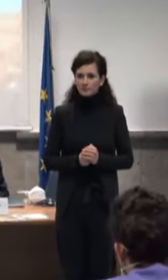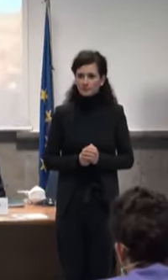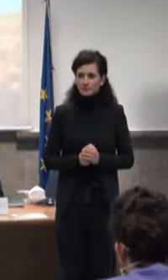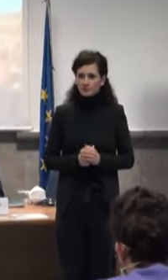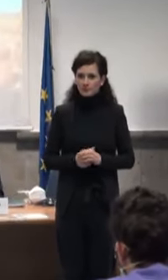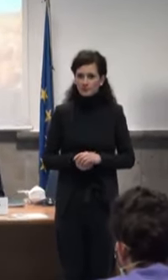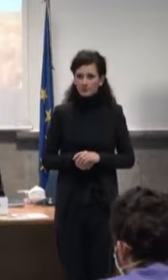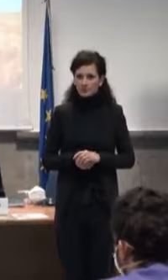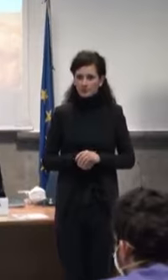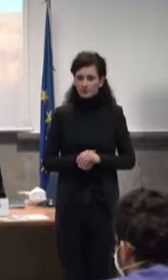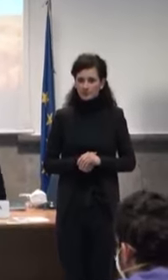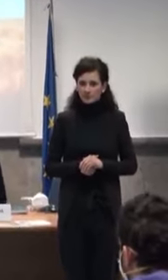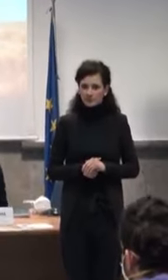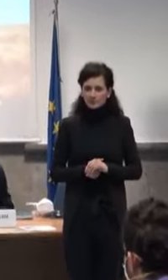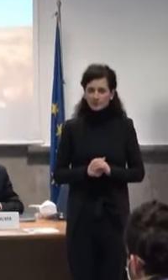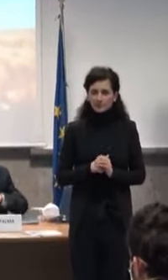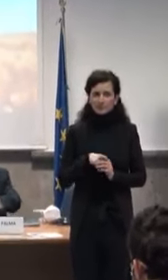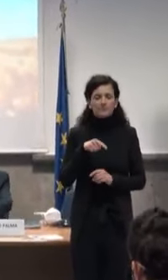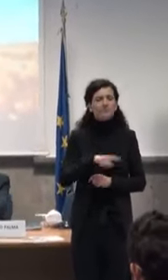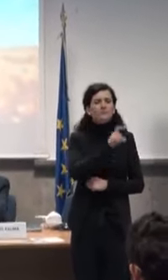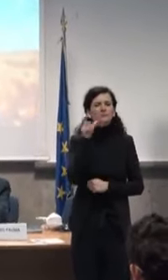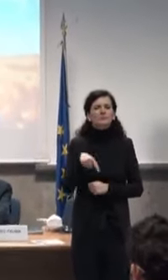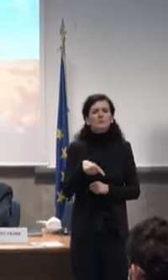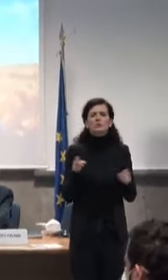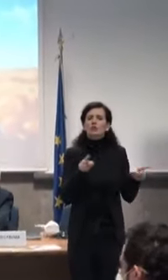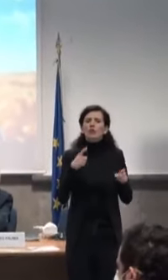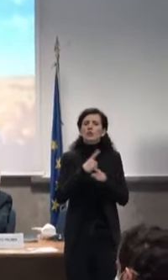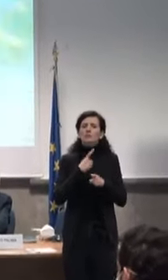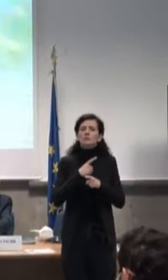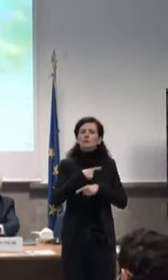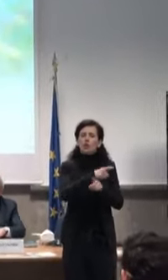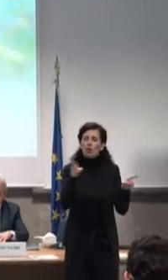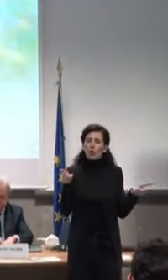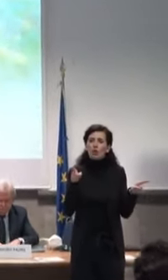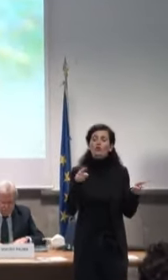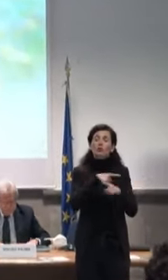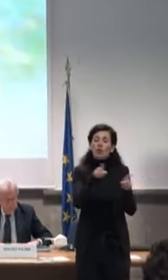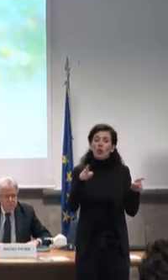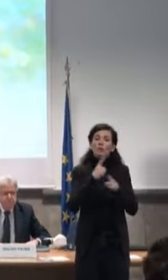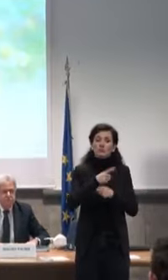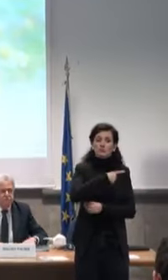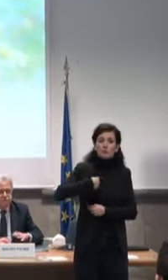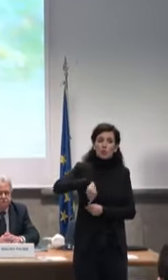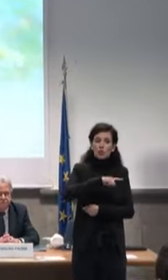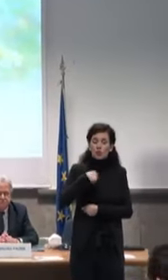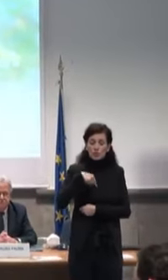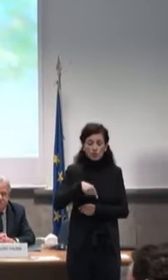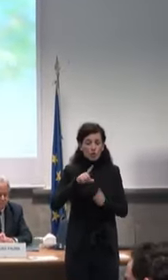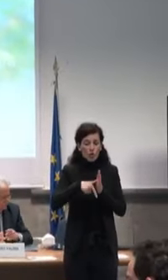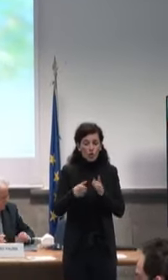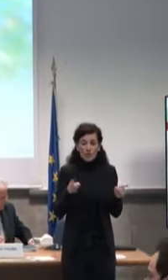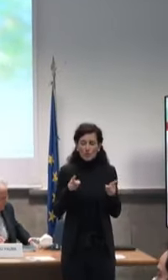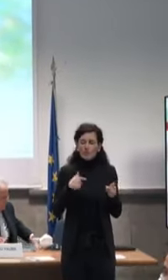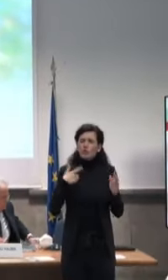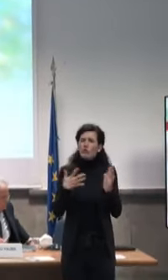lasciamo la parola in questi giorni abbiamo bisogno di loro e loro di noi in questo tempo così difficile ci manca il loro